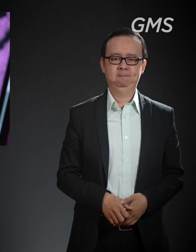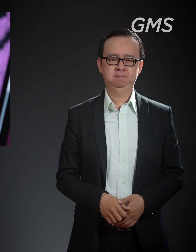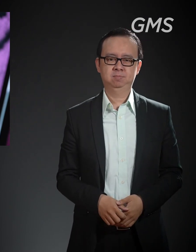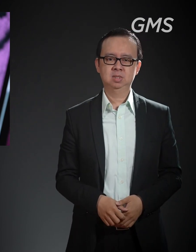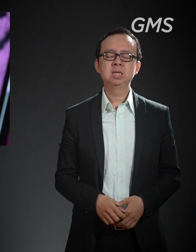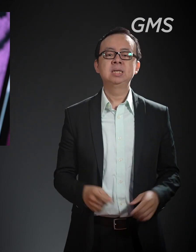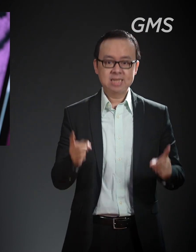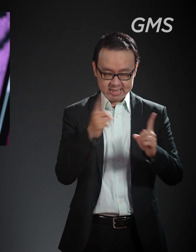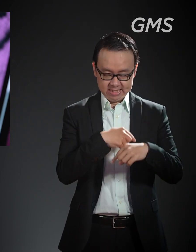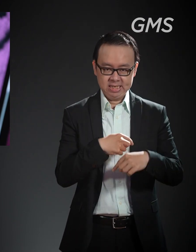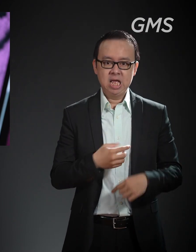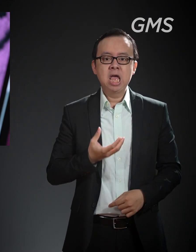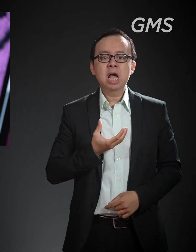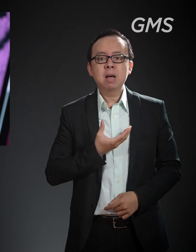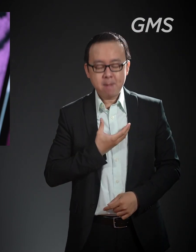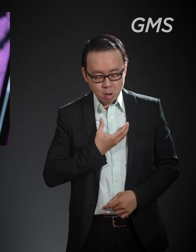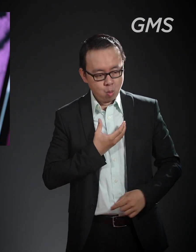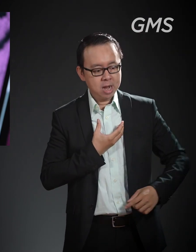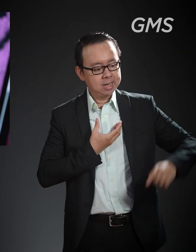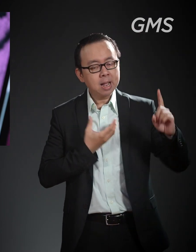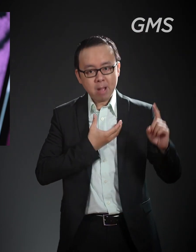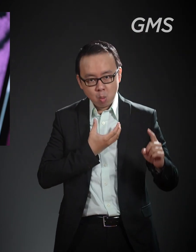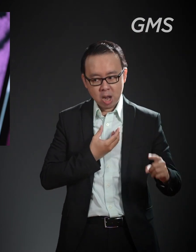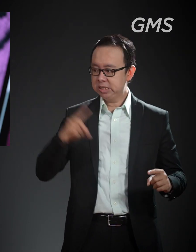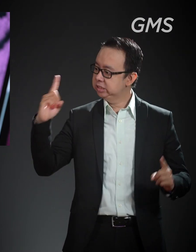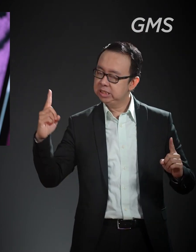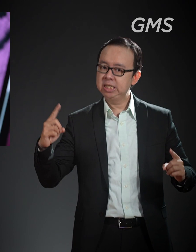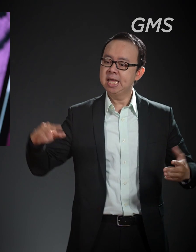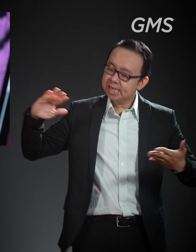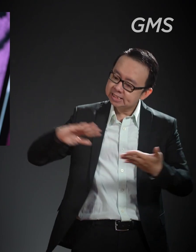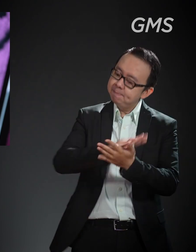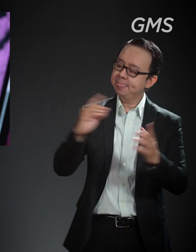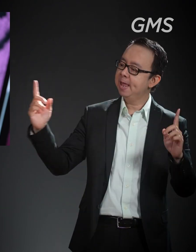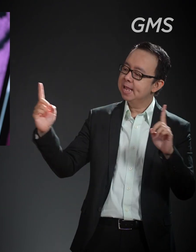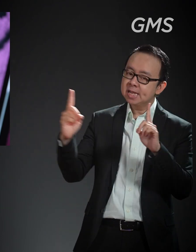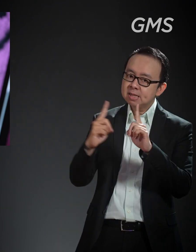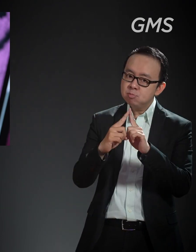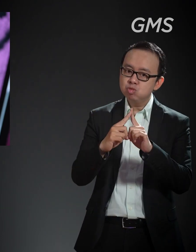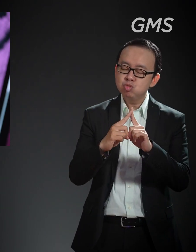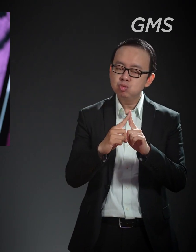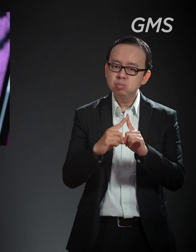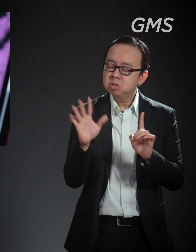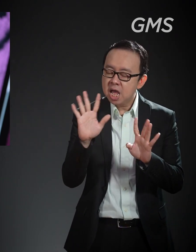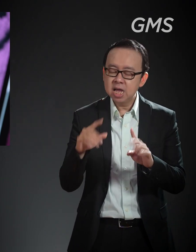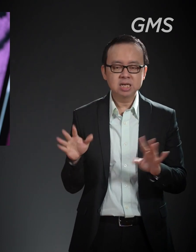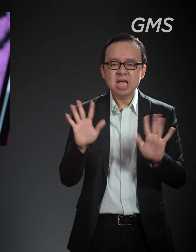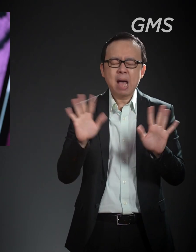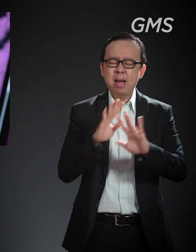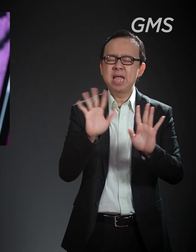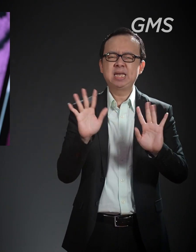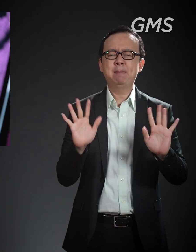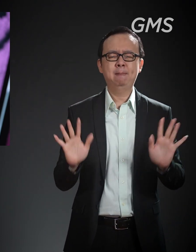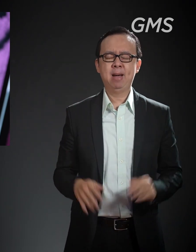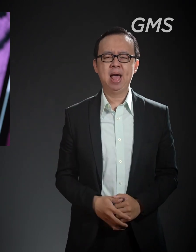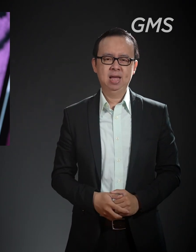kemauan saja kalau nggak ketemu dengan kesempatan tidak menjadi apa-apa. Dari sini kita